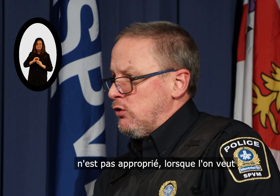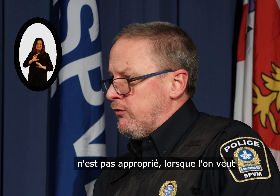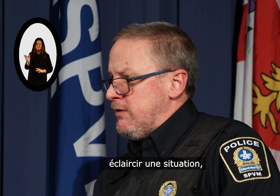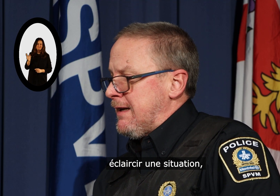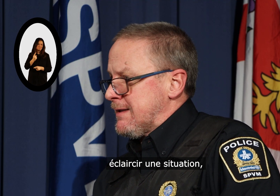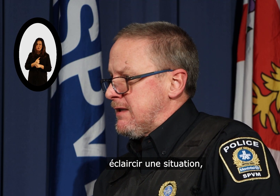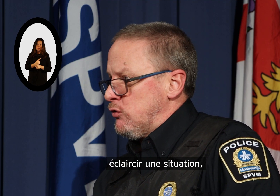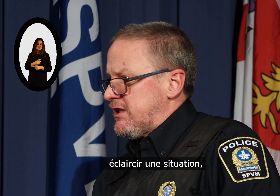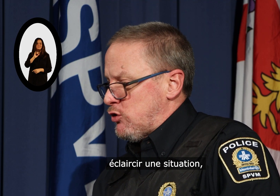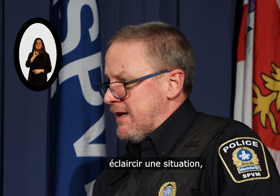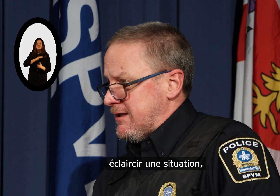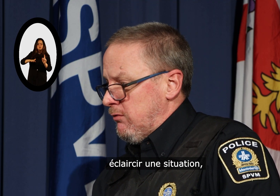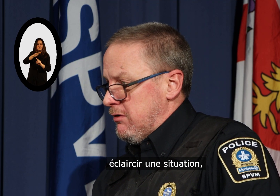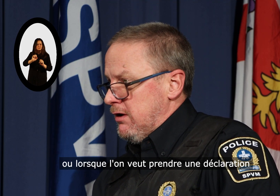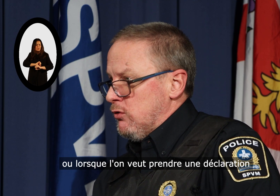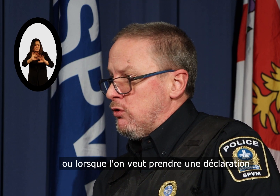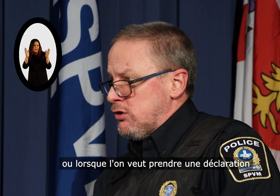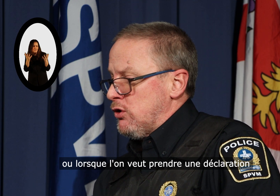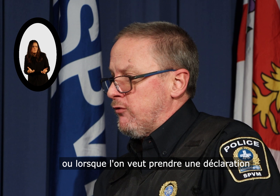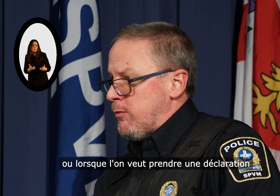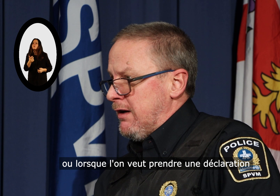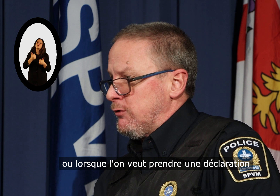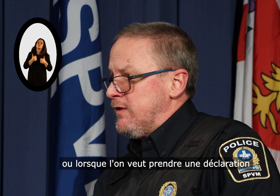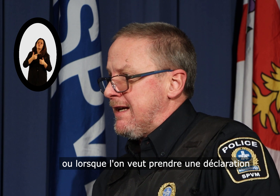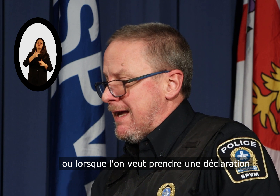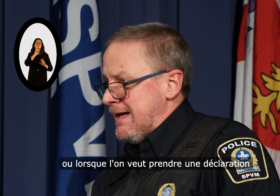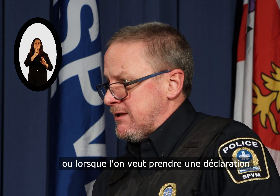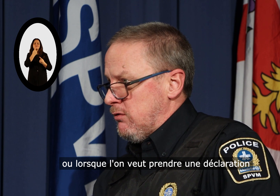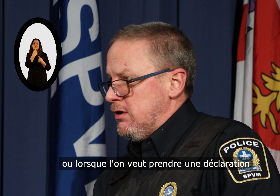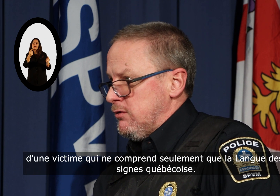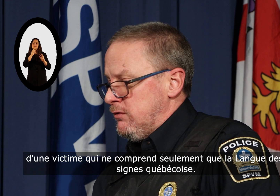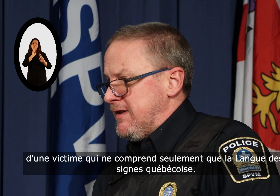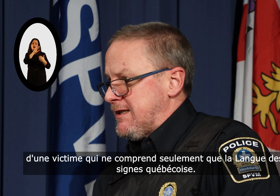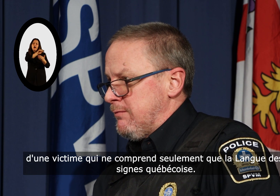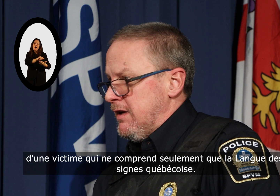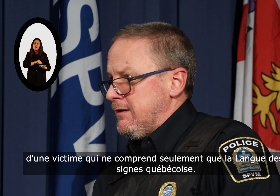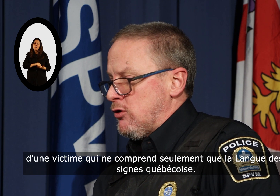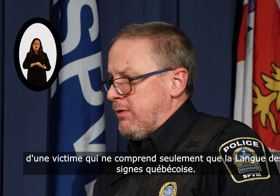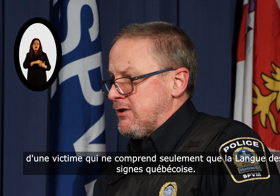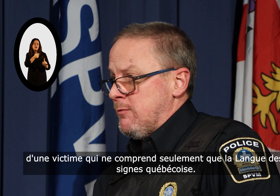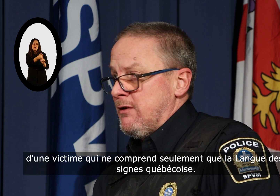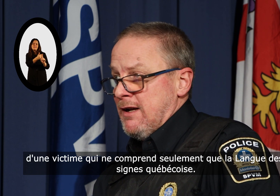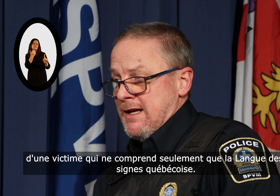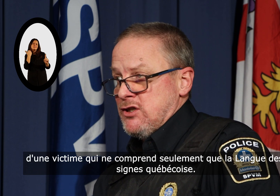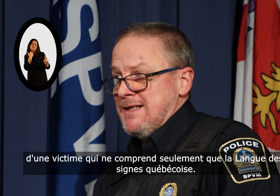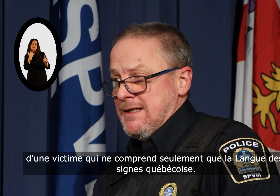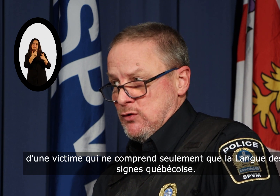l'on veut éclaircir une situation ou lorsque l'on veut prendre une déclaration d'une victime qui comprend seulement le langage des signes du